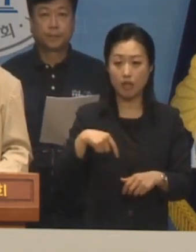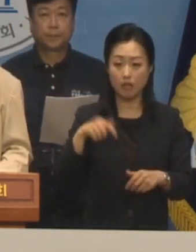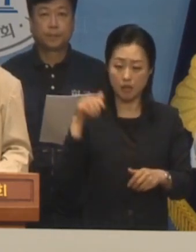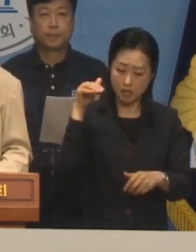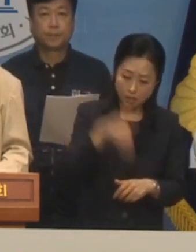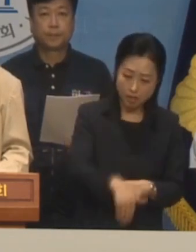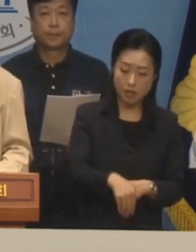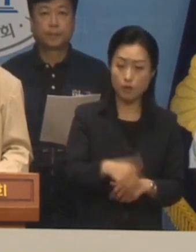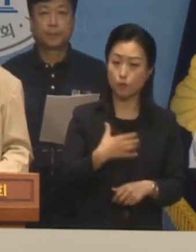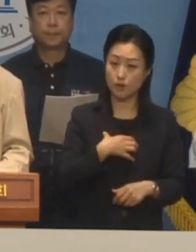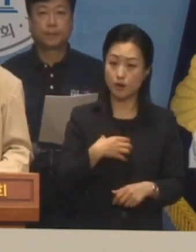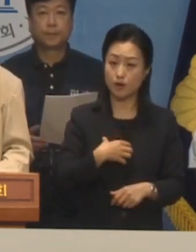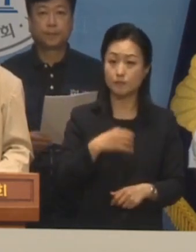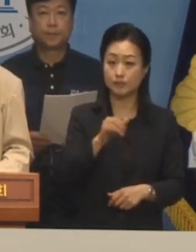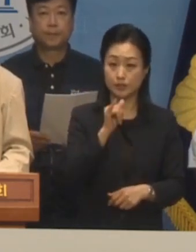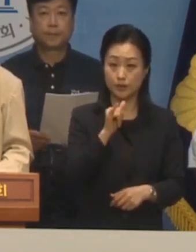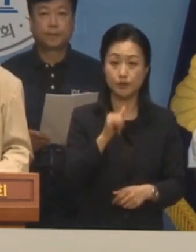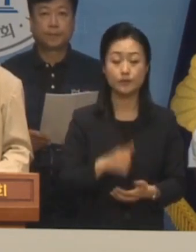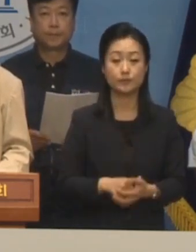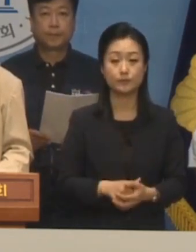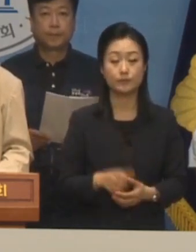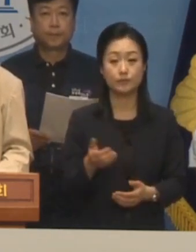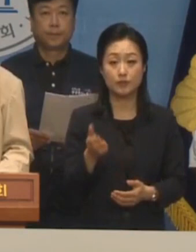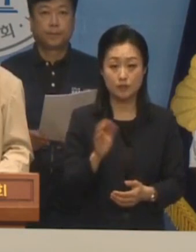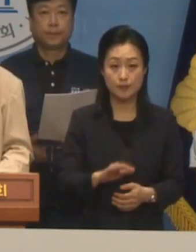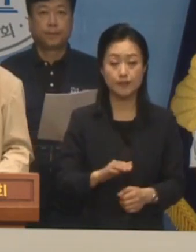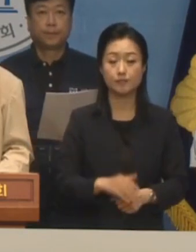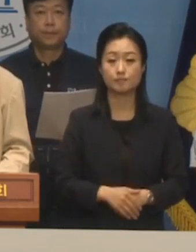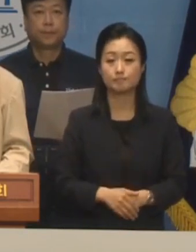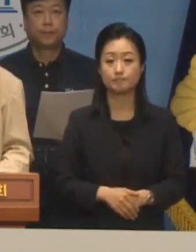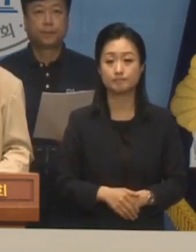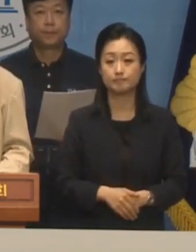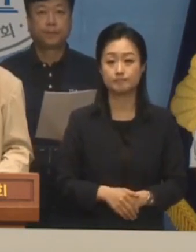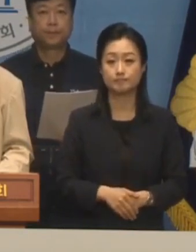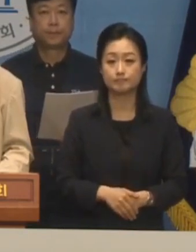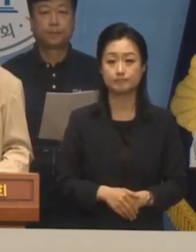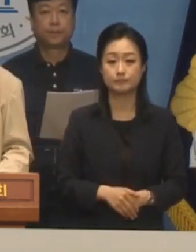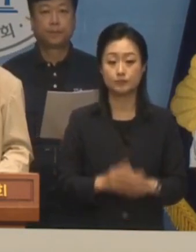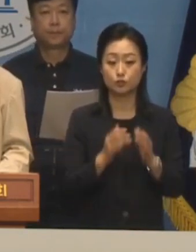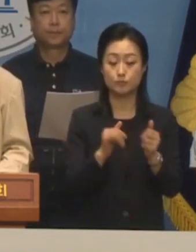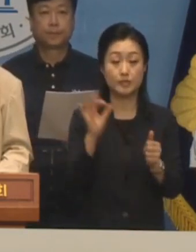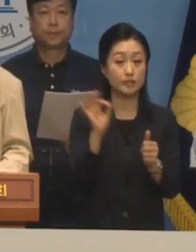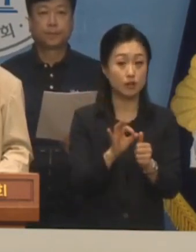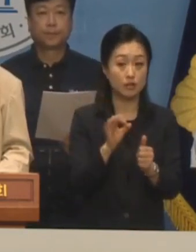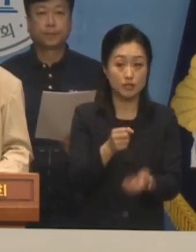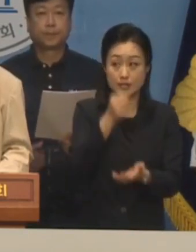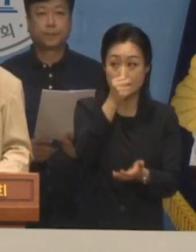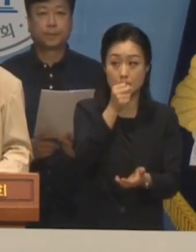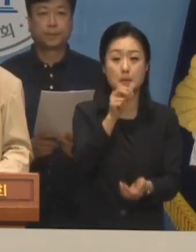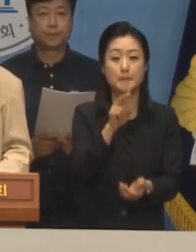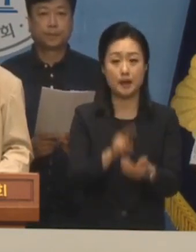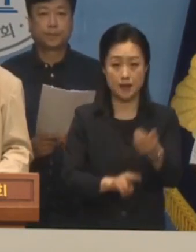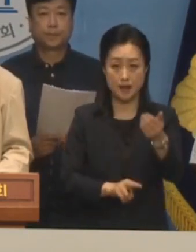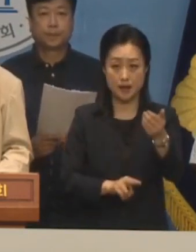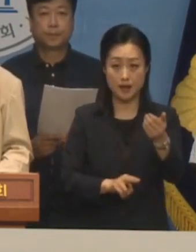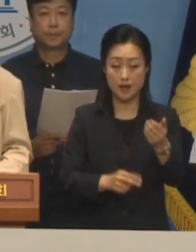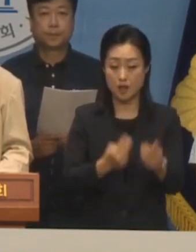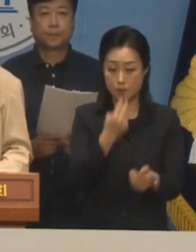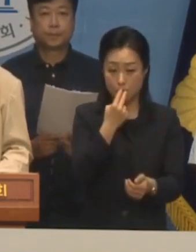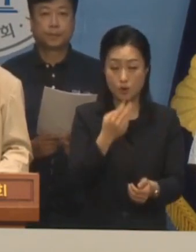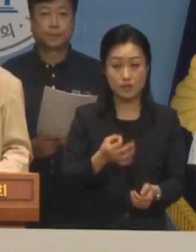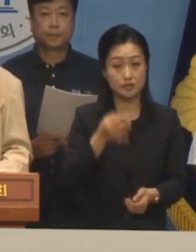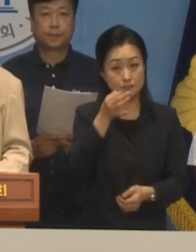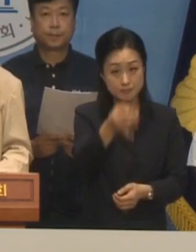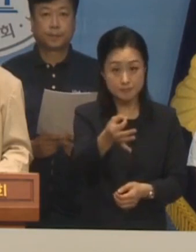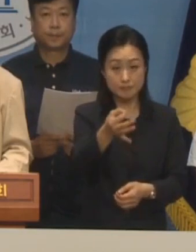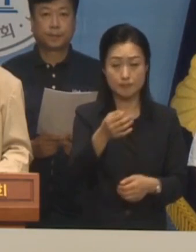가지고 있습니다. 그런데 구조적으로 이제 국민연금 기금을 팔아서 보험금을